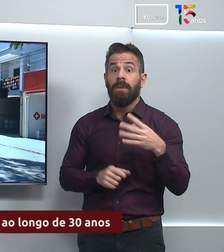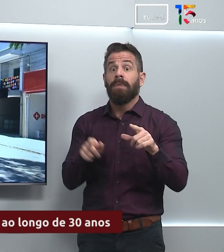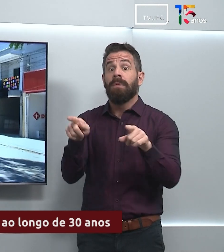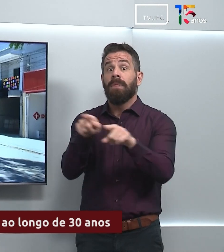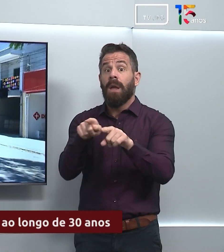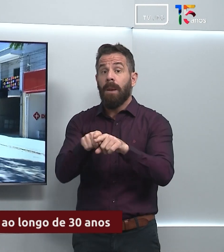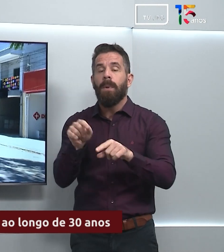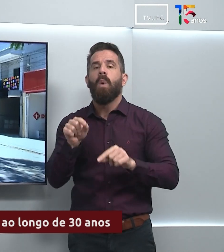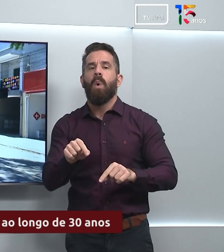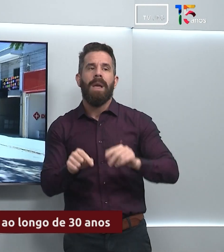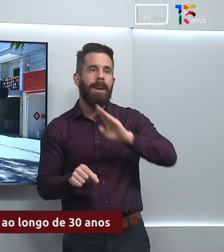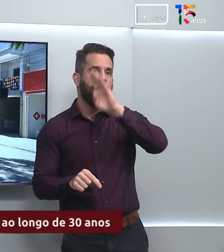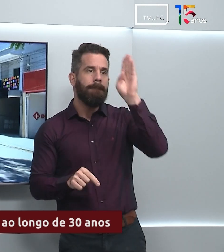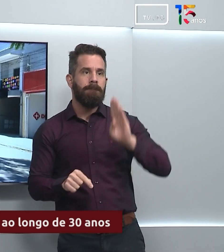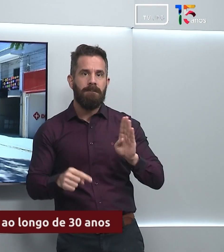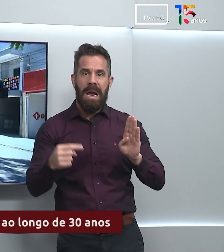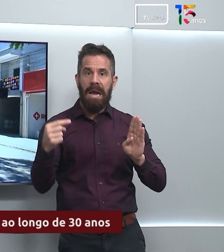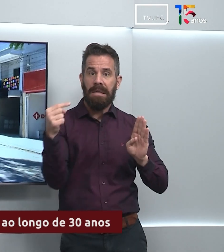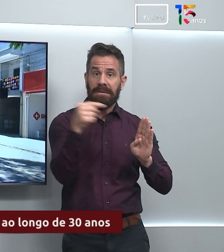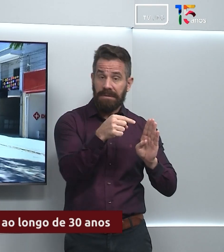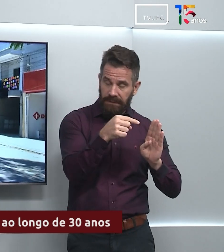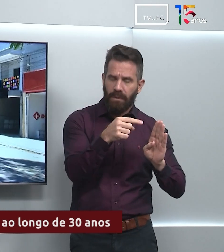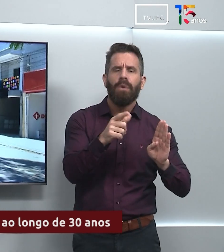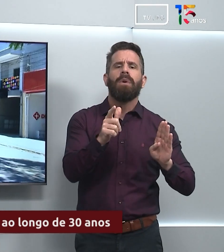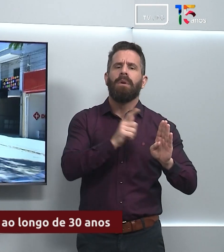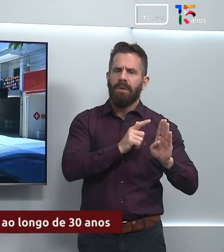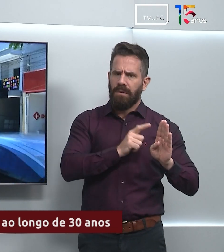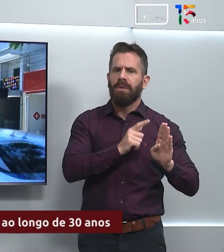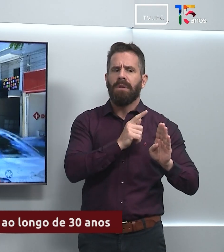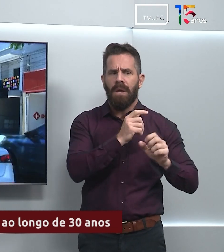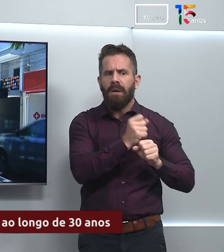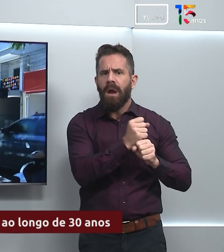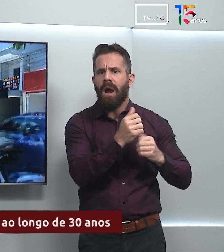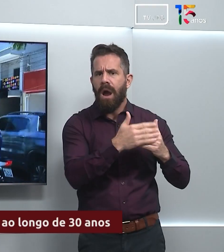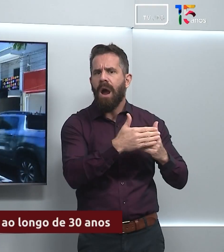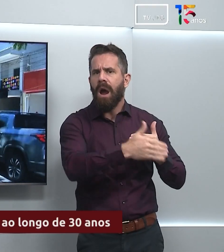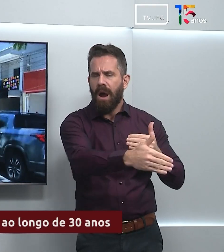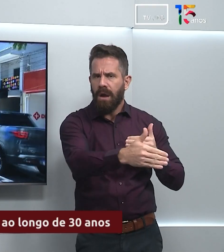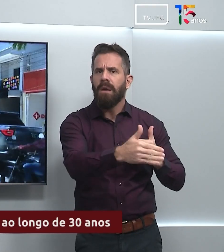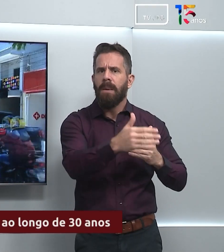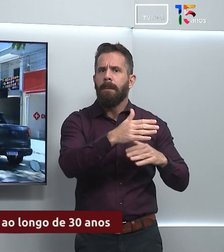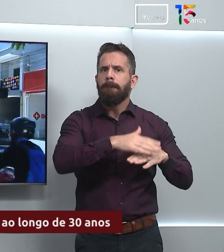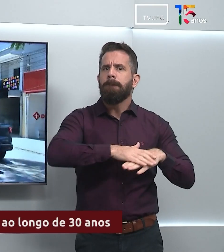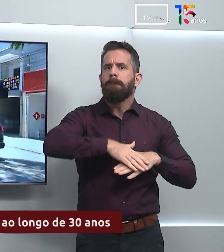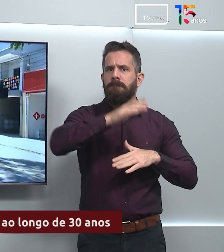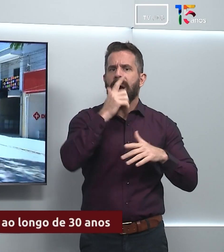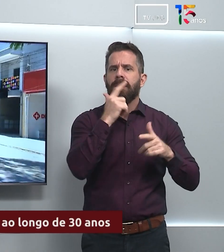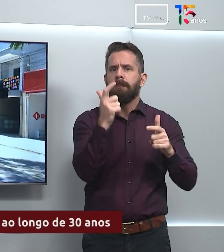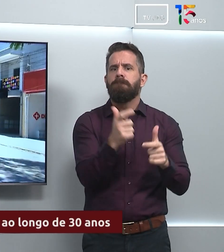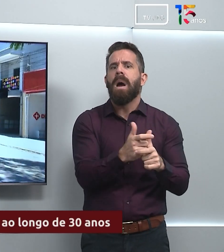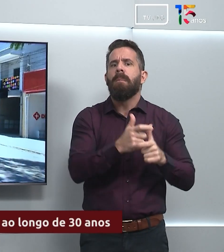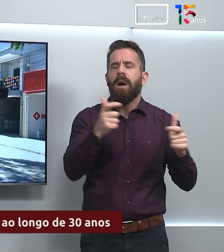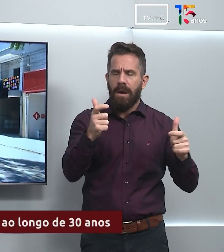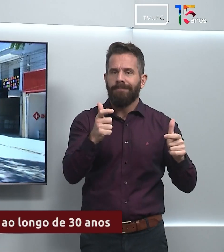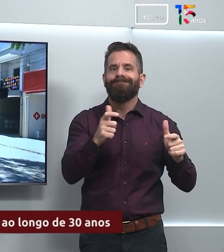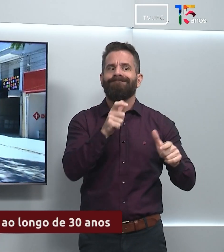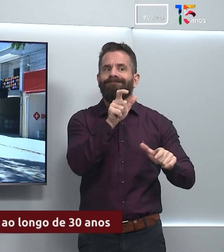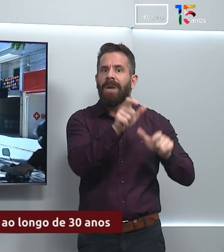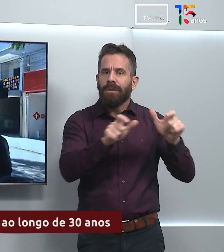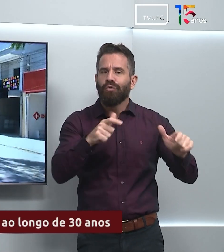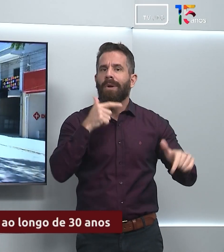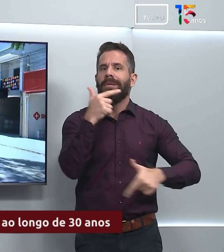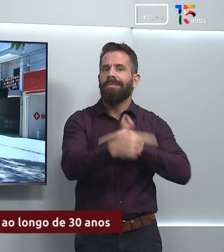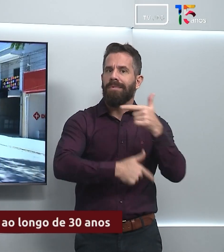Brasil estima, nos próximos anos, um aumento significativo na quantidade de trabalhadores em situação análoga